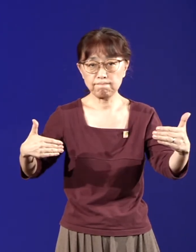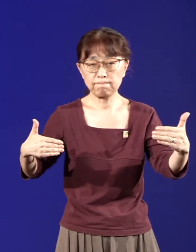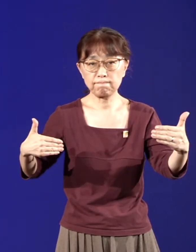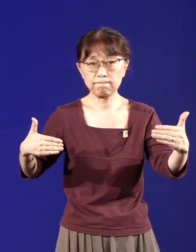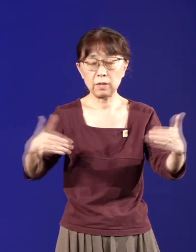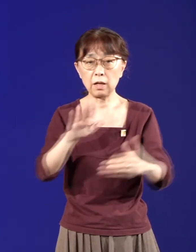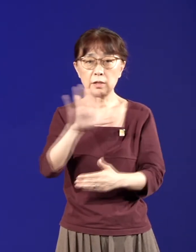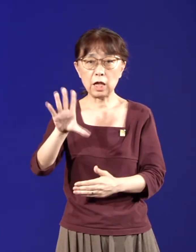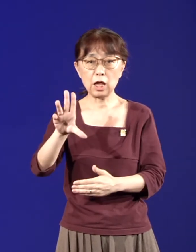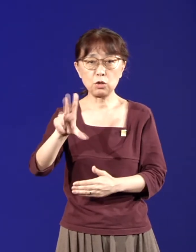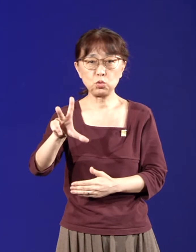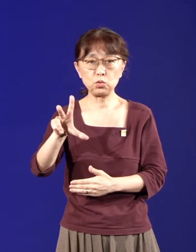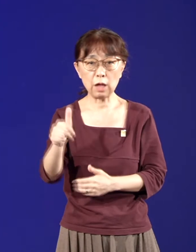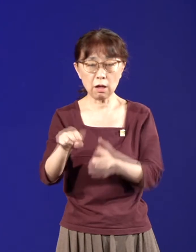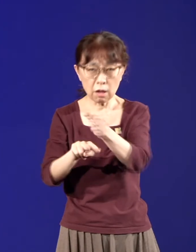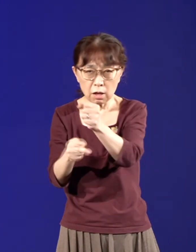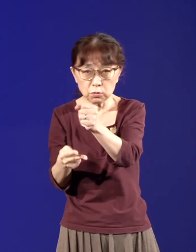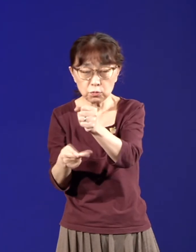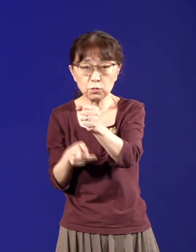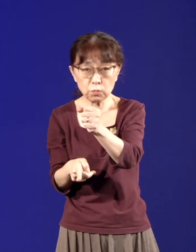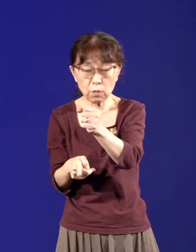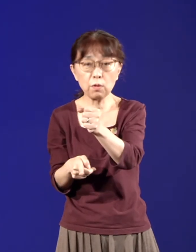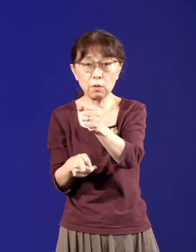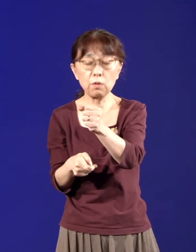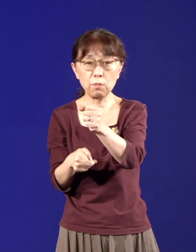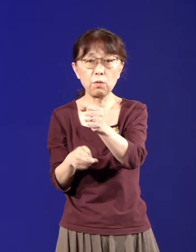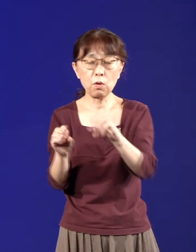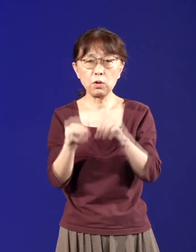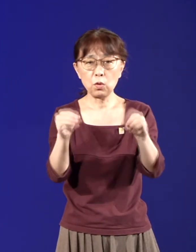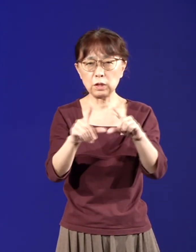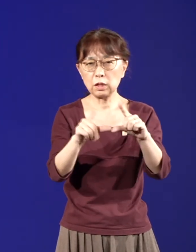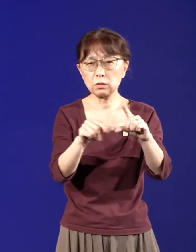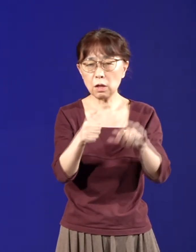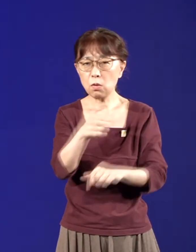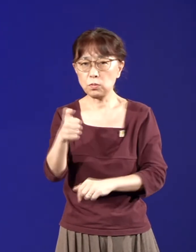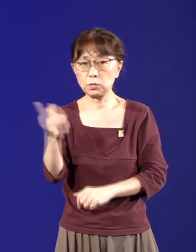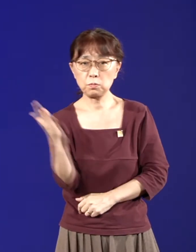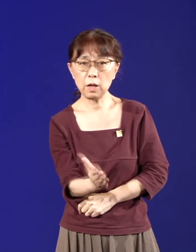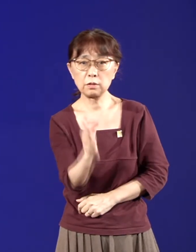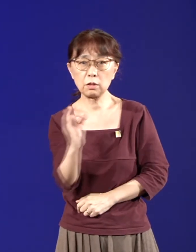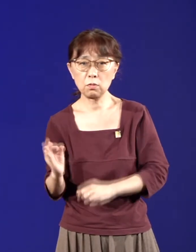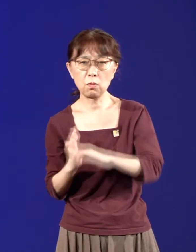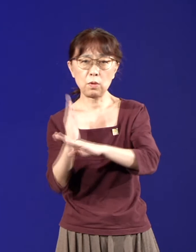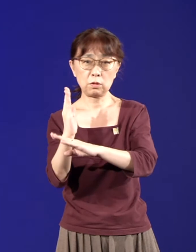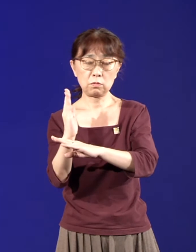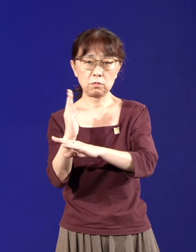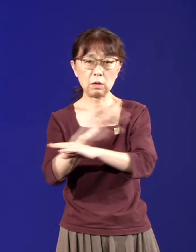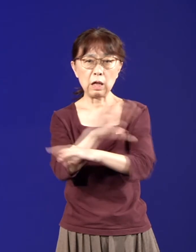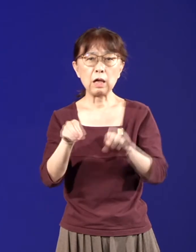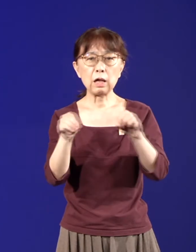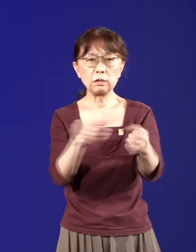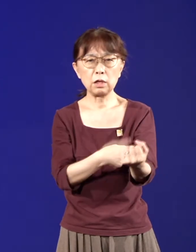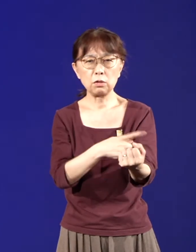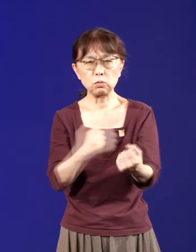デルタ株のですね、陽性率は 50% を超えているという状況になりまして、感染力の強いデルタ